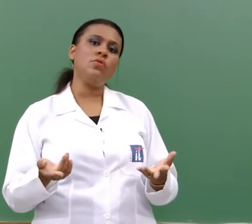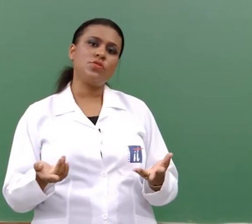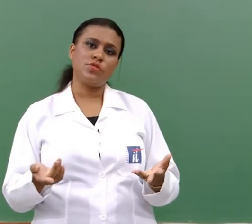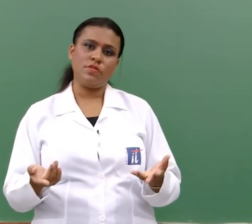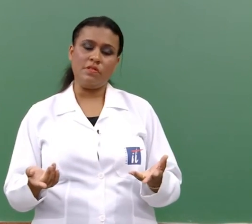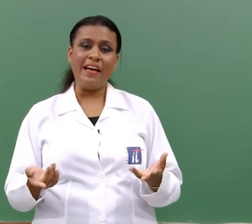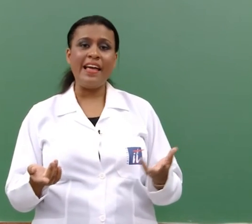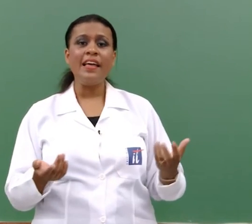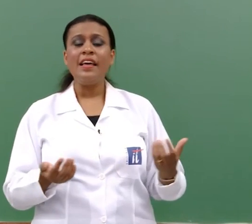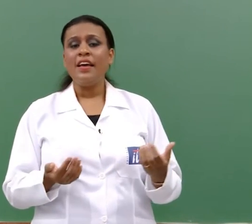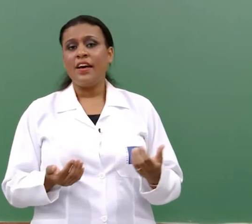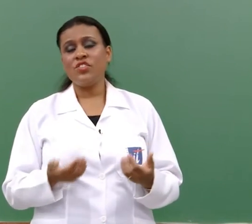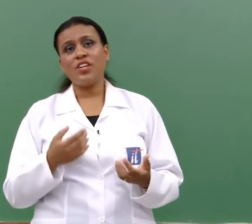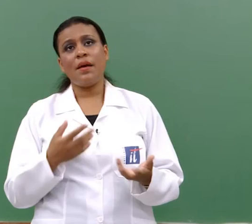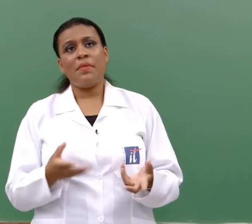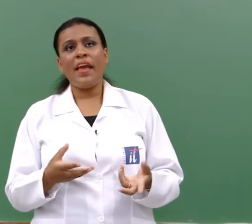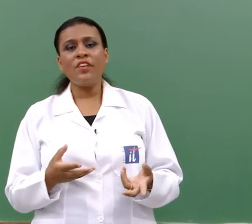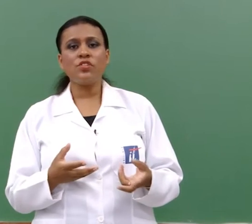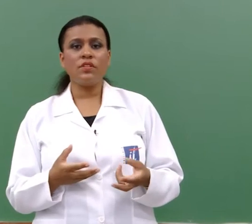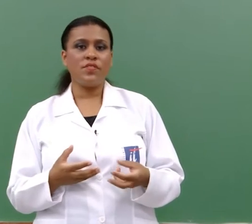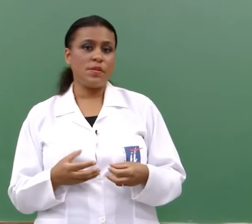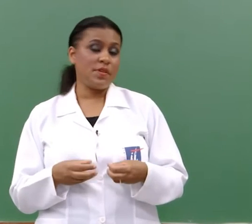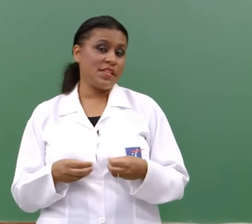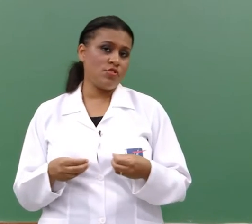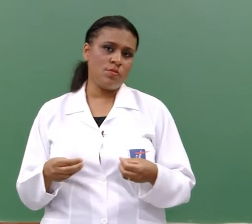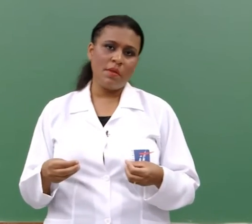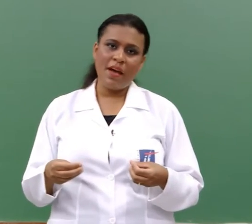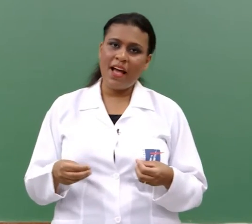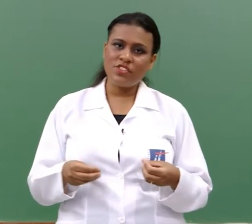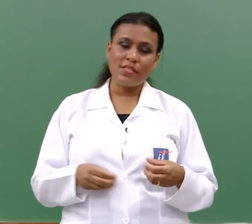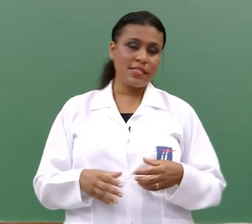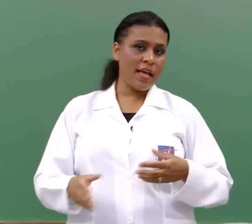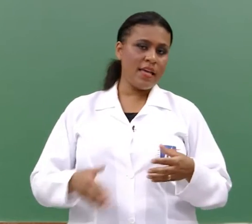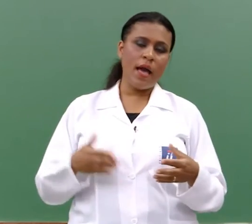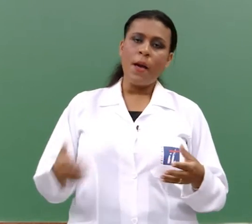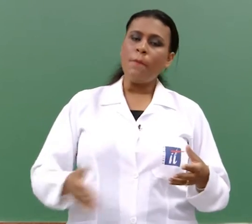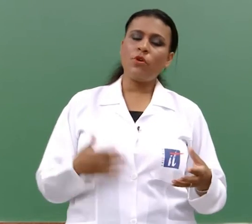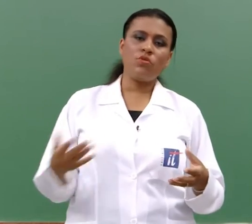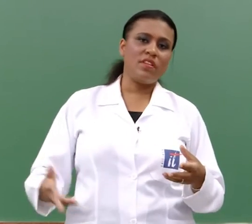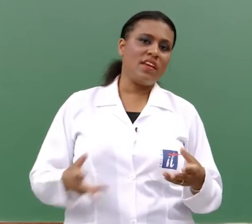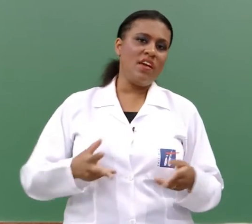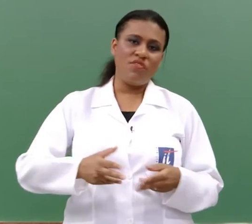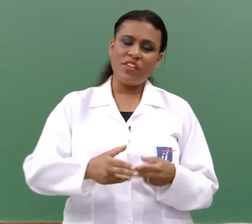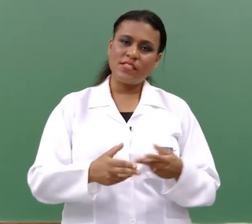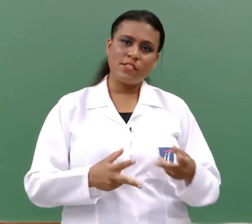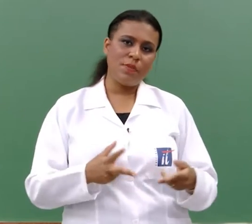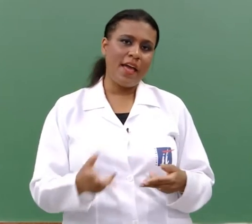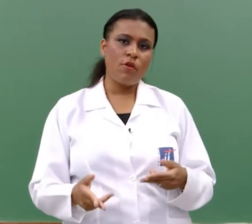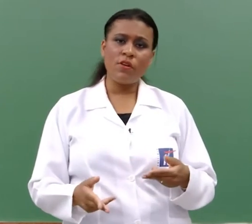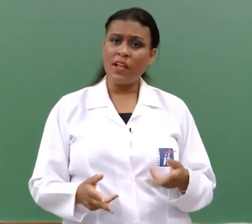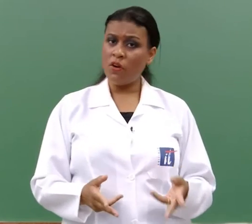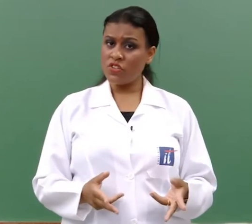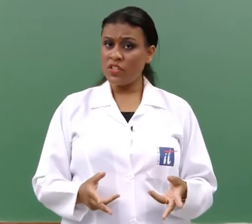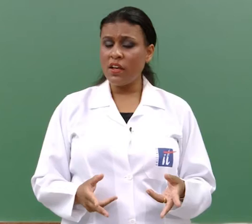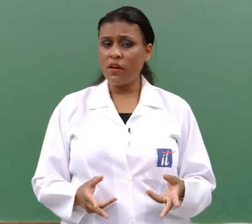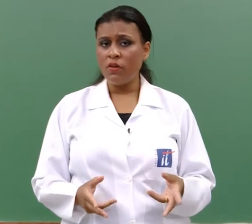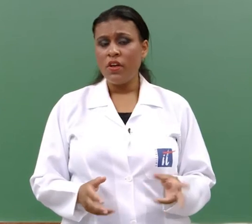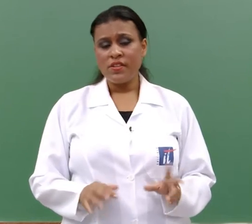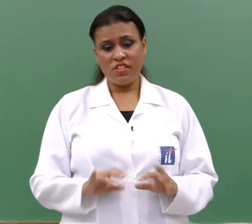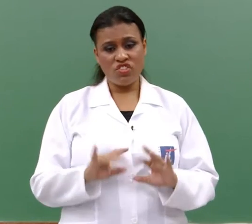recurso, não é? Antigamente, quando você precisava de uma imagem, você saía procurando em revistas para recortar. Hoje não. Você